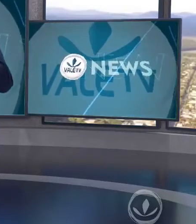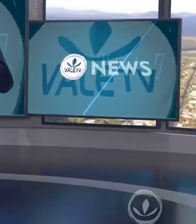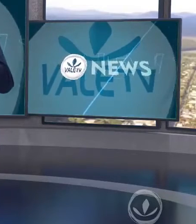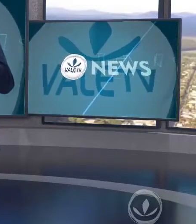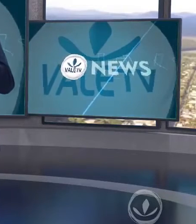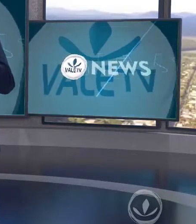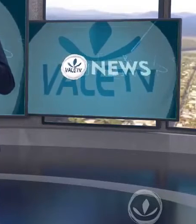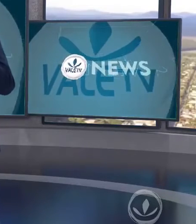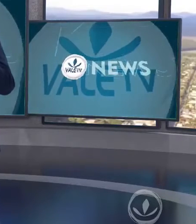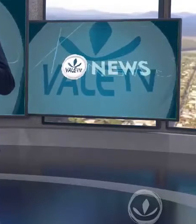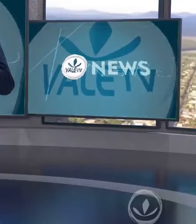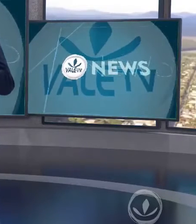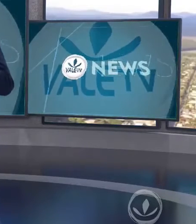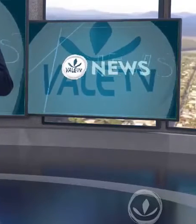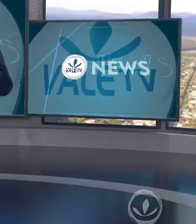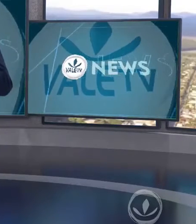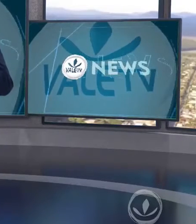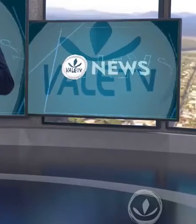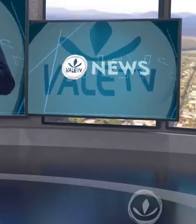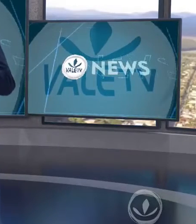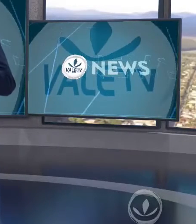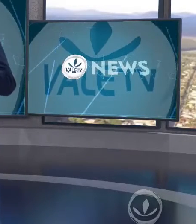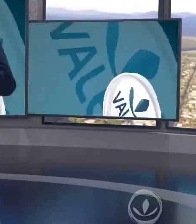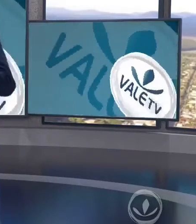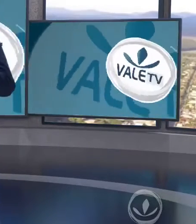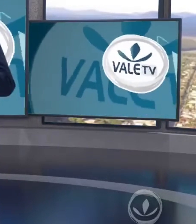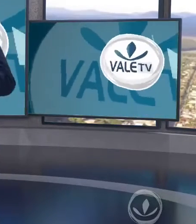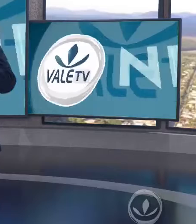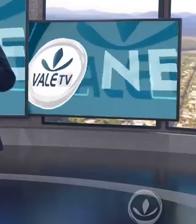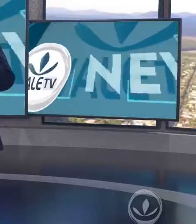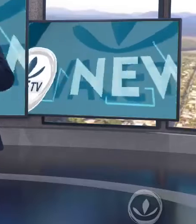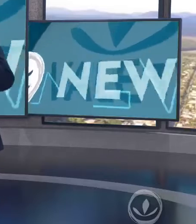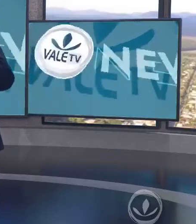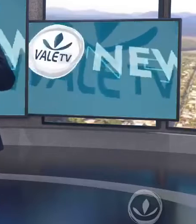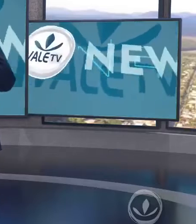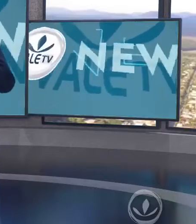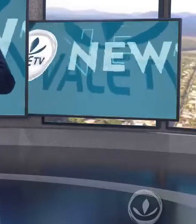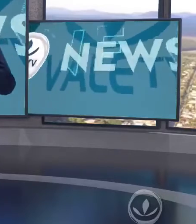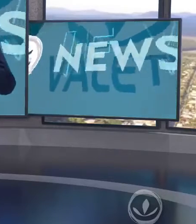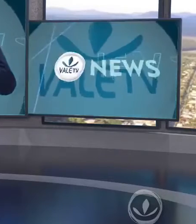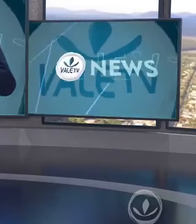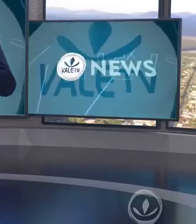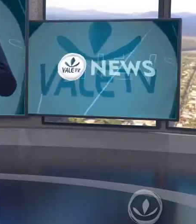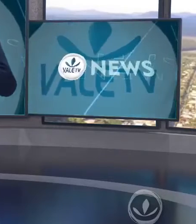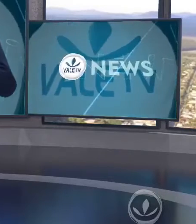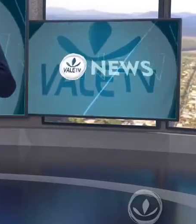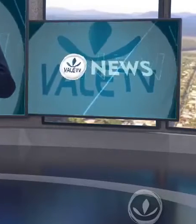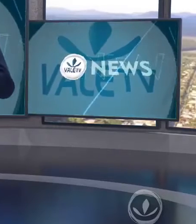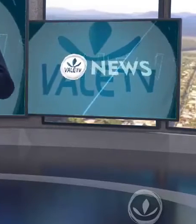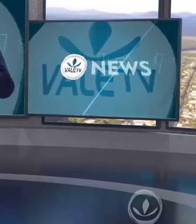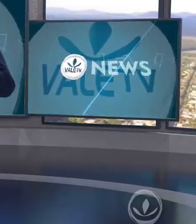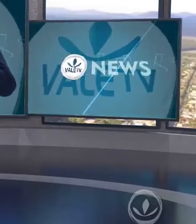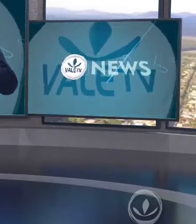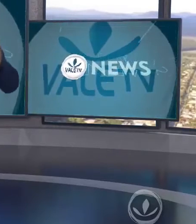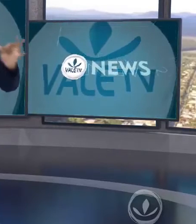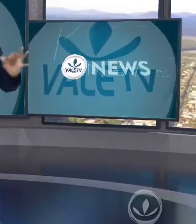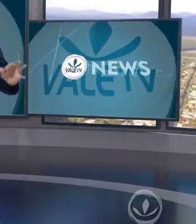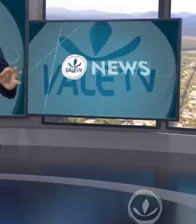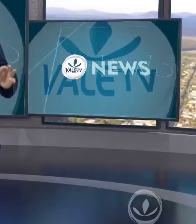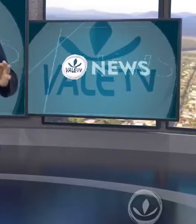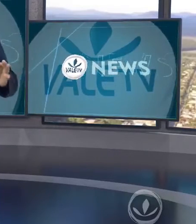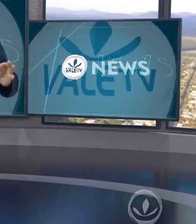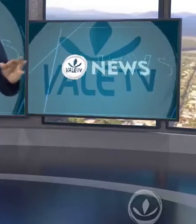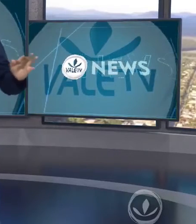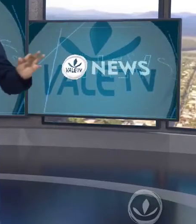bastidores, o ano passado, quando baixou o decreto, igualando ao decreto do Estado de Goiás, a